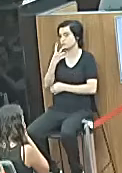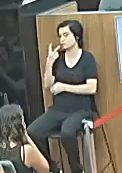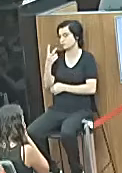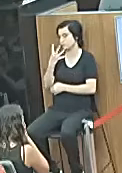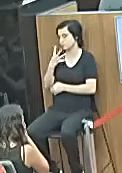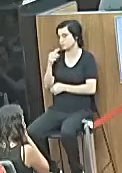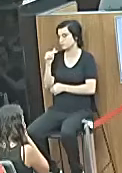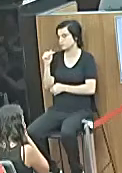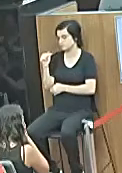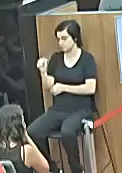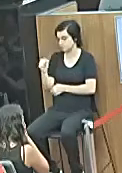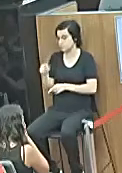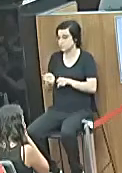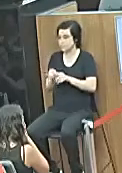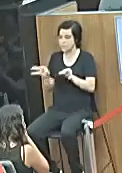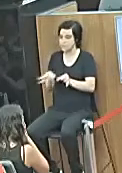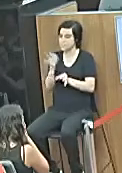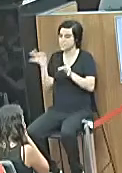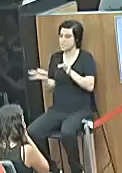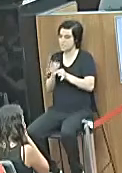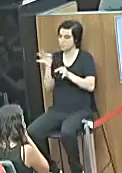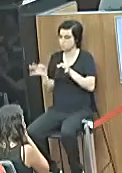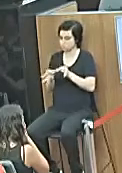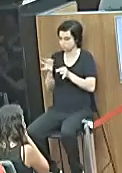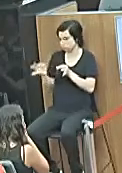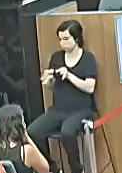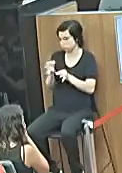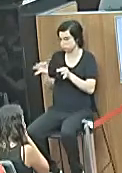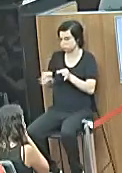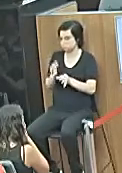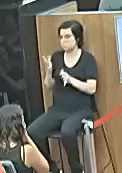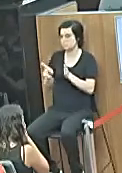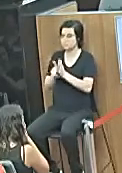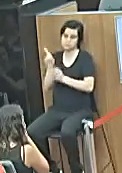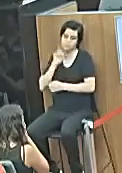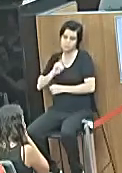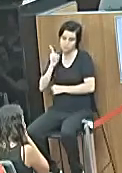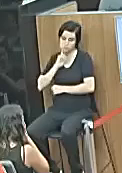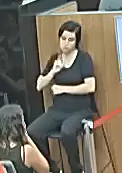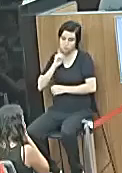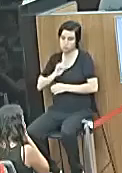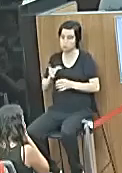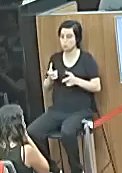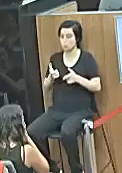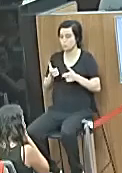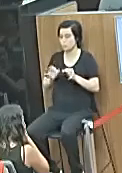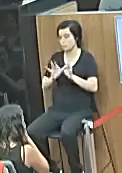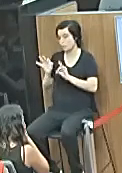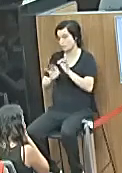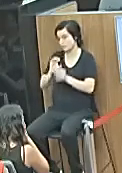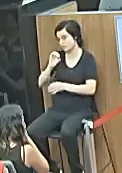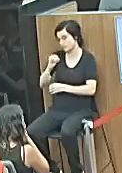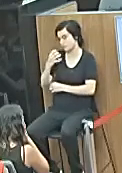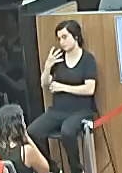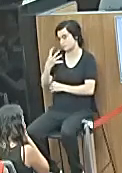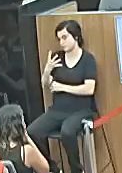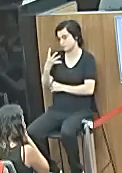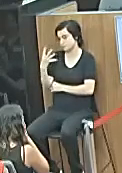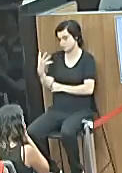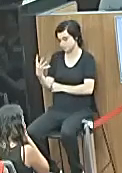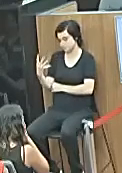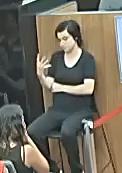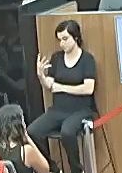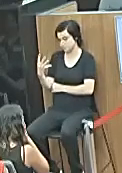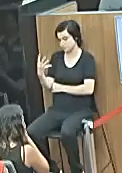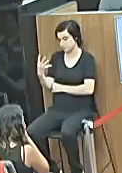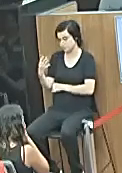artesanato mineiro para o desenvolvimento regional do programa 0 64 o desenvolvimento